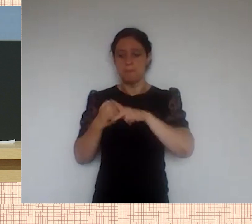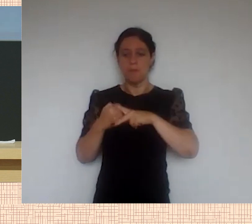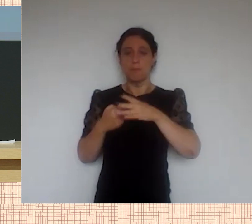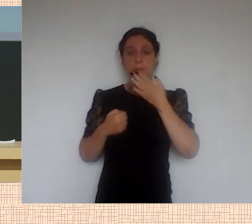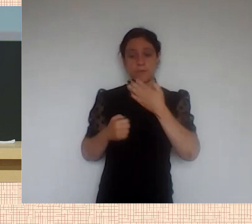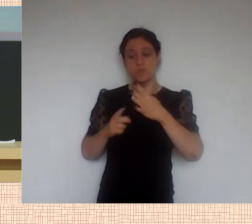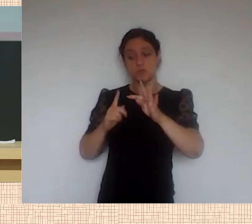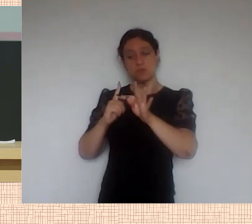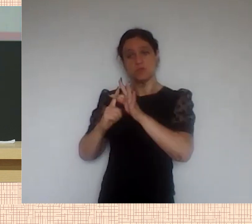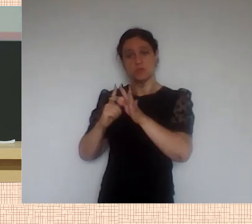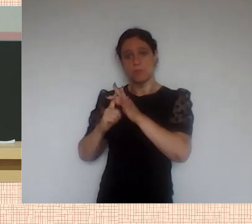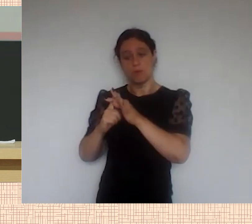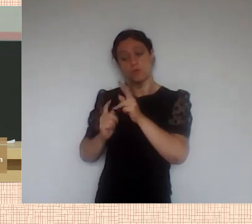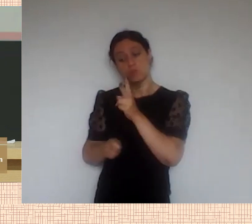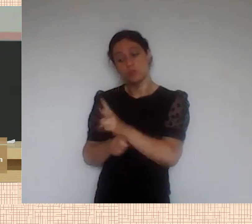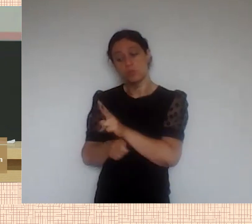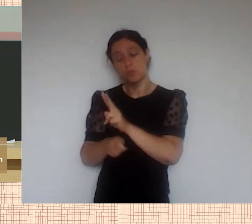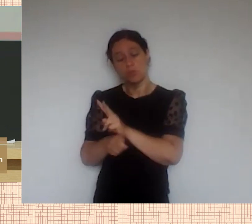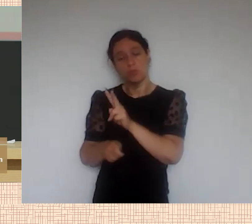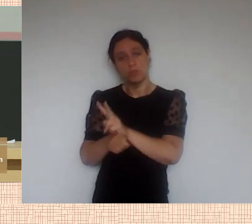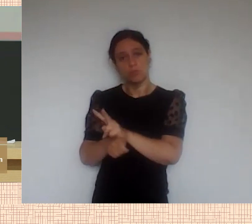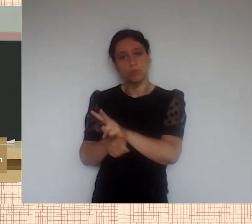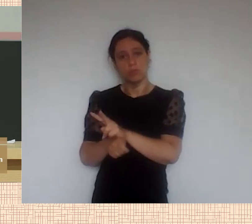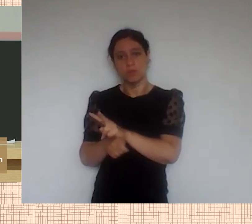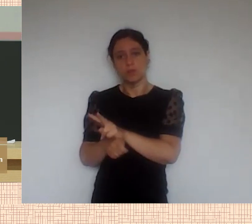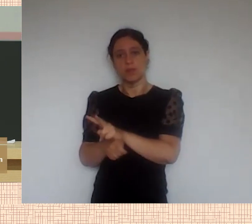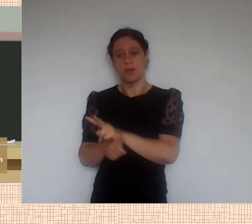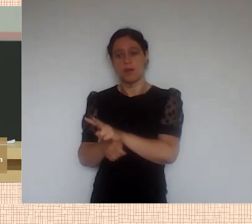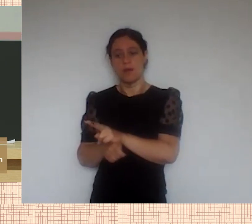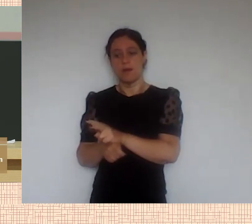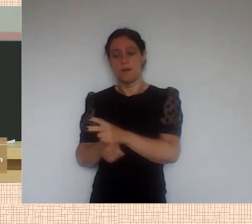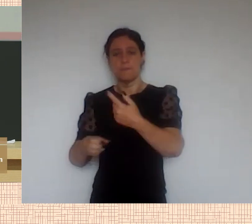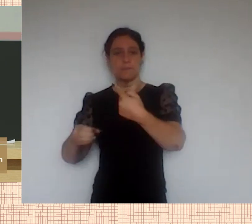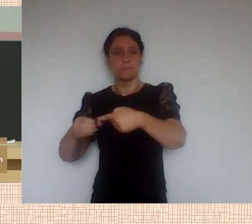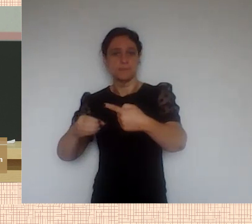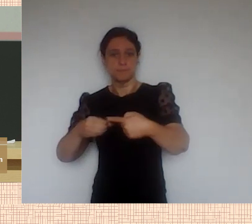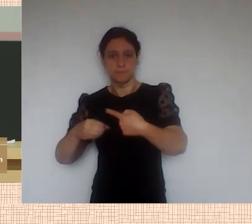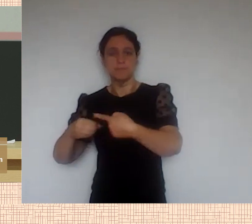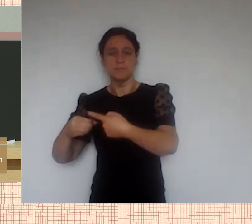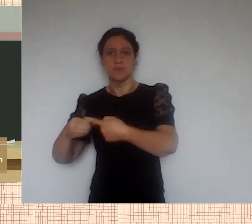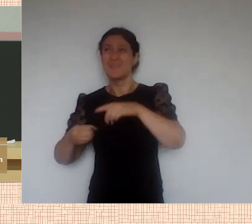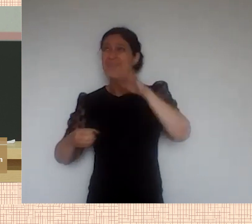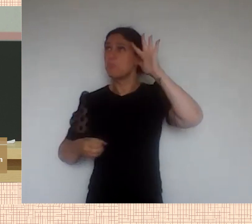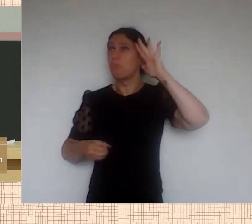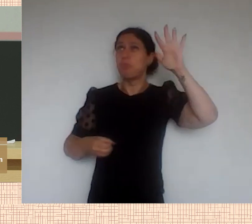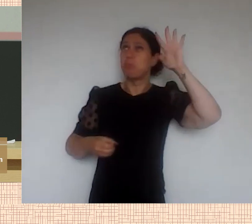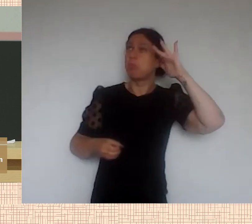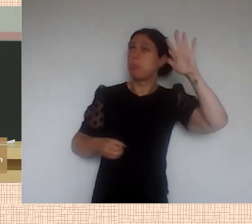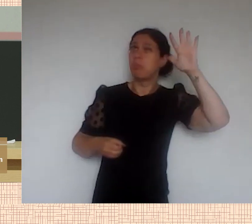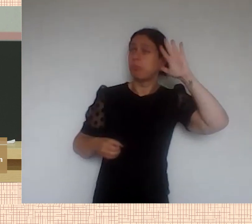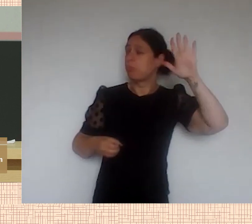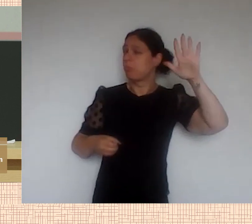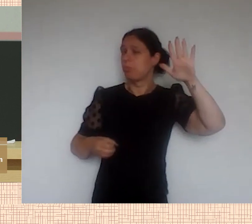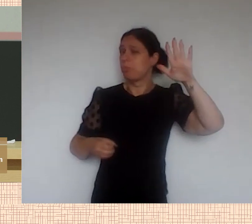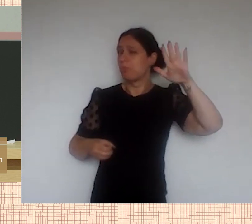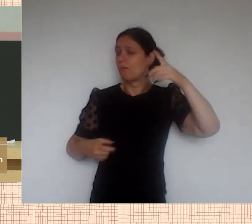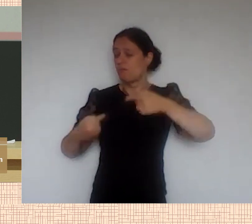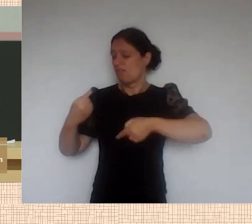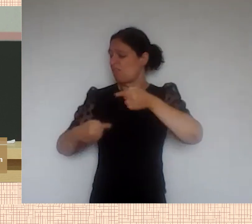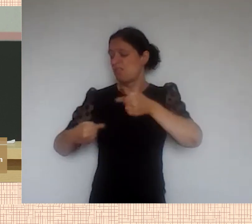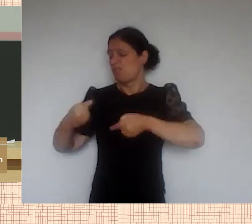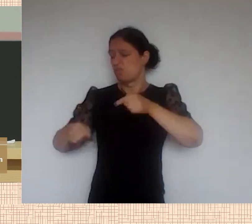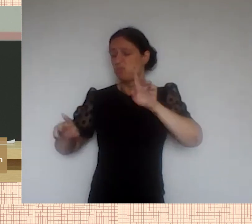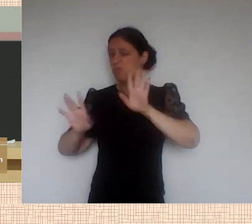fim, que antes promovem discussões do que o serviço de Deus na fé, a economia de Deus na fé, ou a obra de Deus